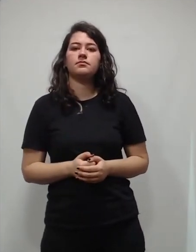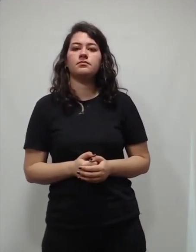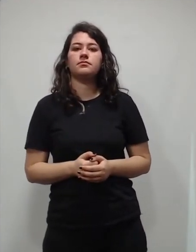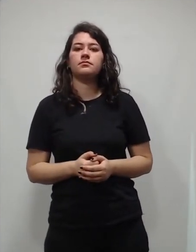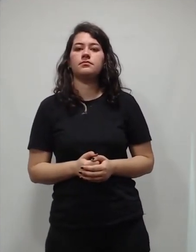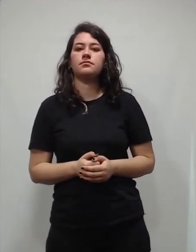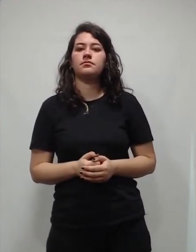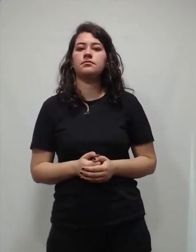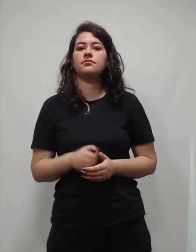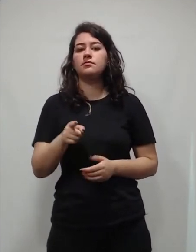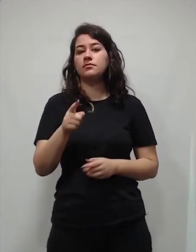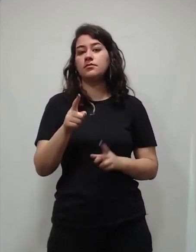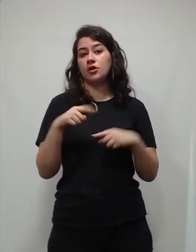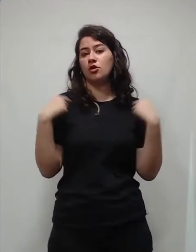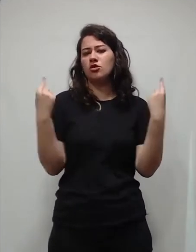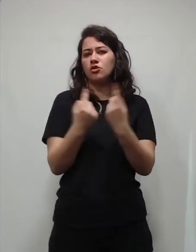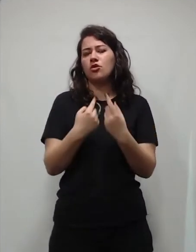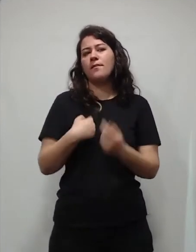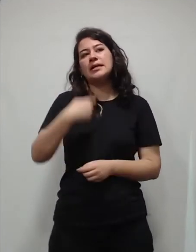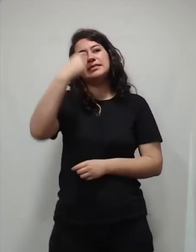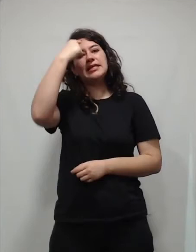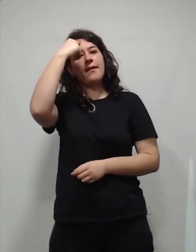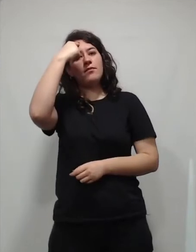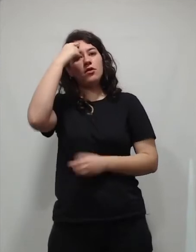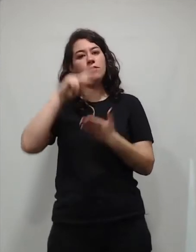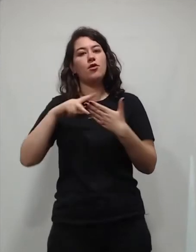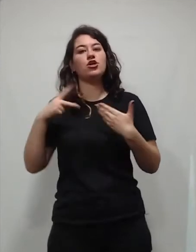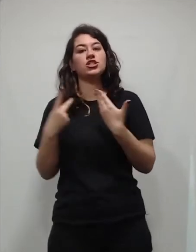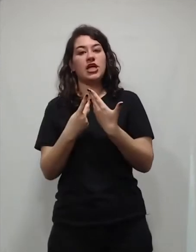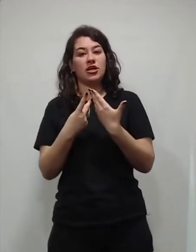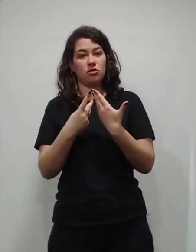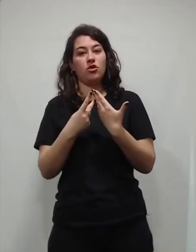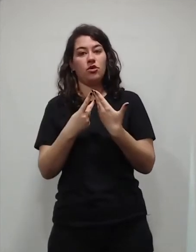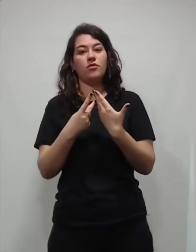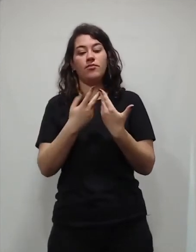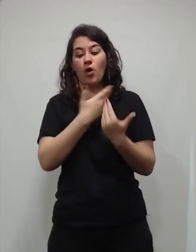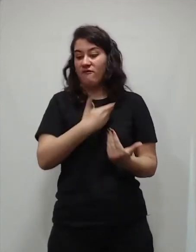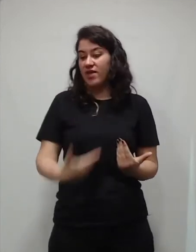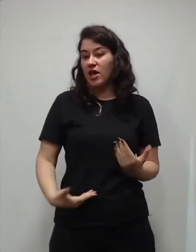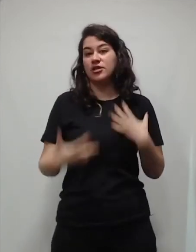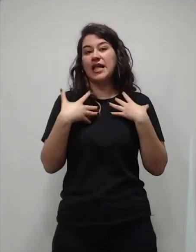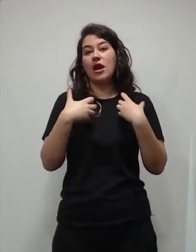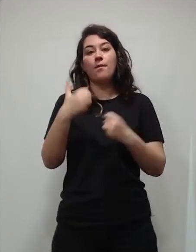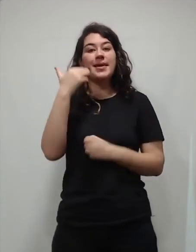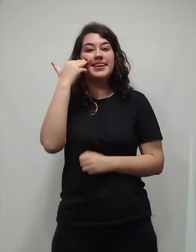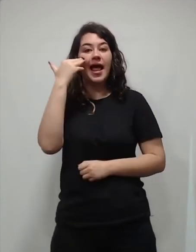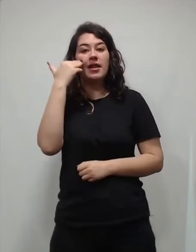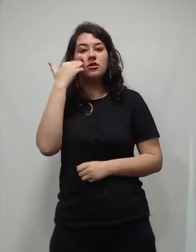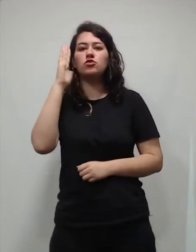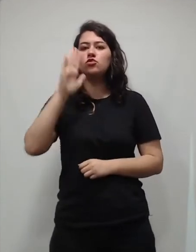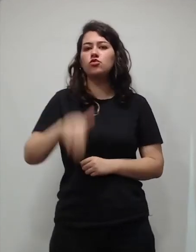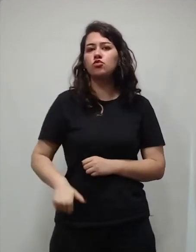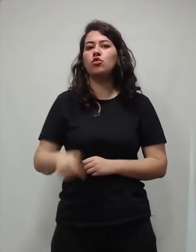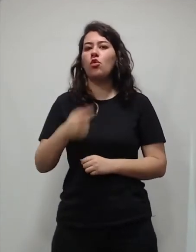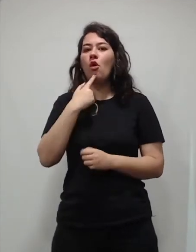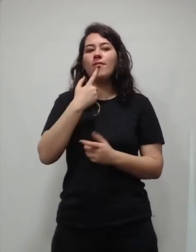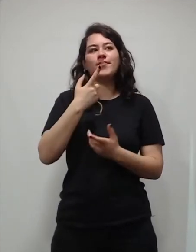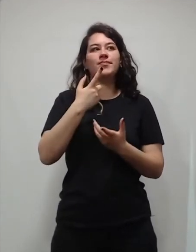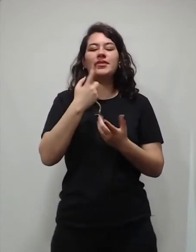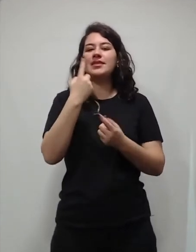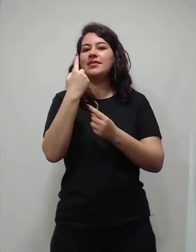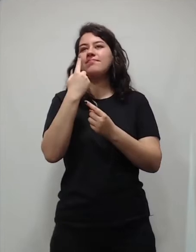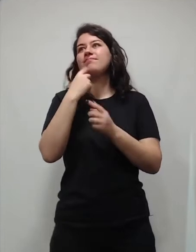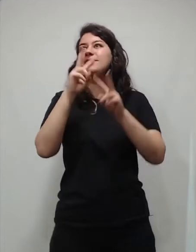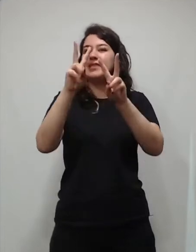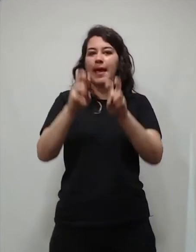Conduce entonces que cuando nosotros pensamos en políticas de salud mental, estamos pensando en políticas intersectoriales para toda